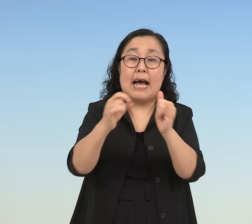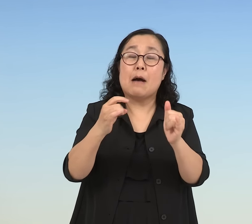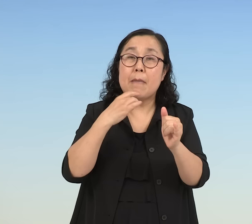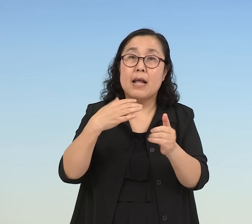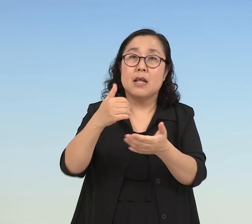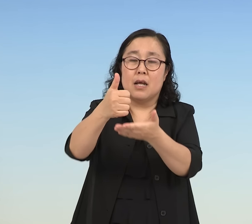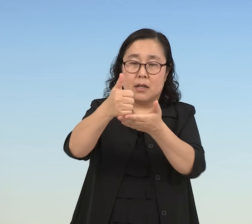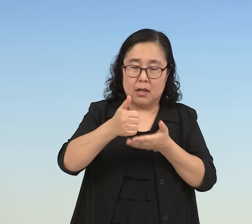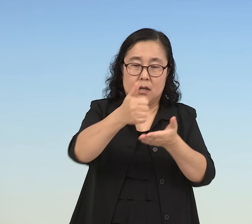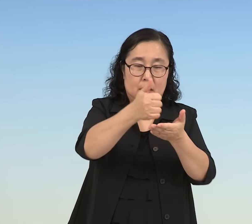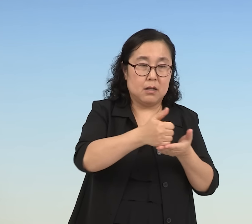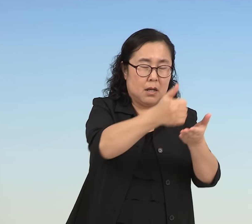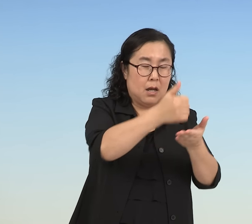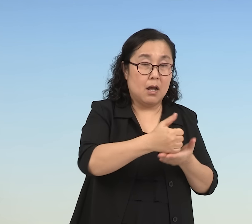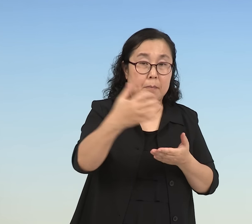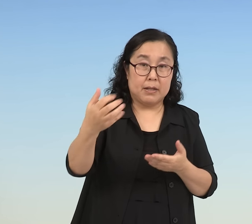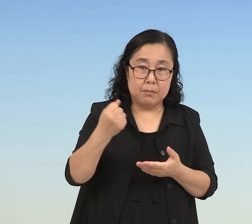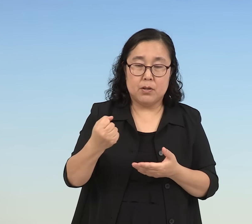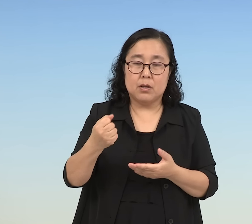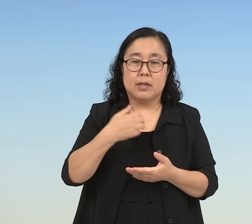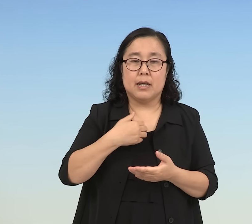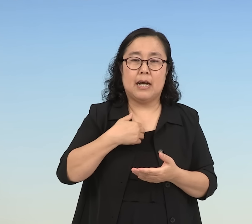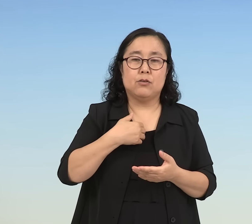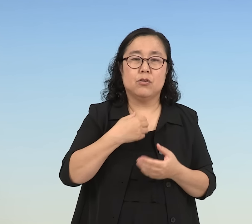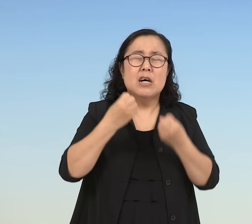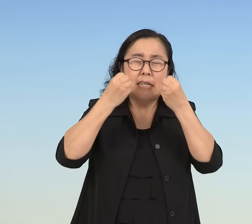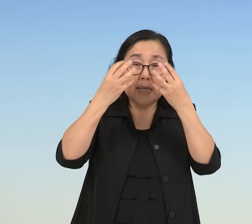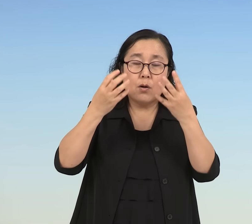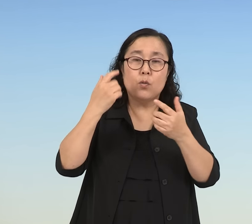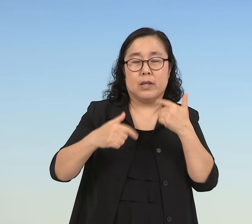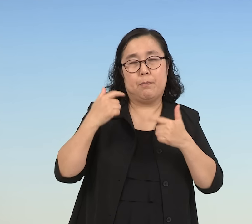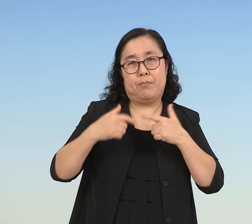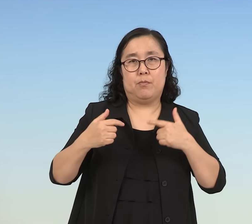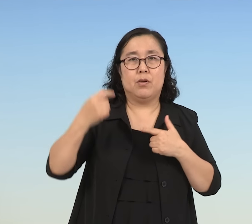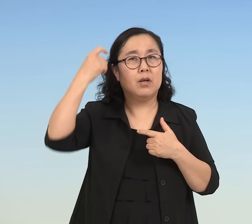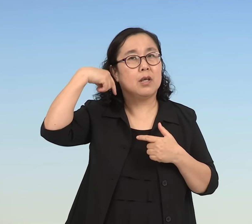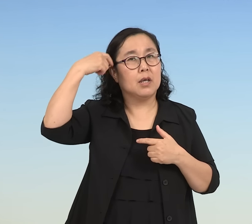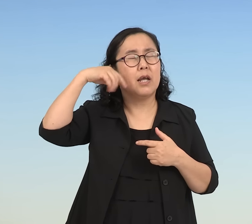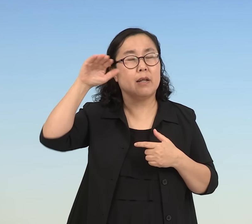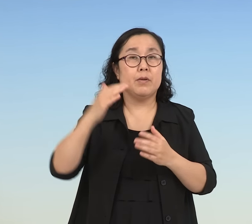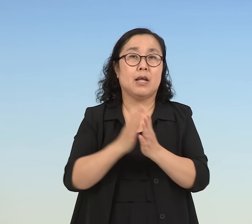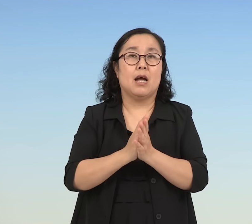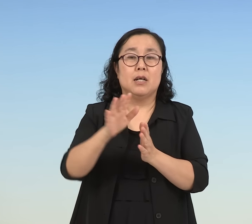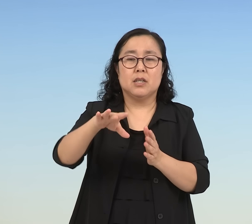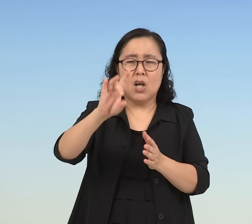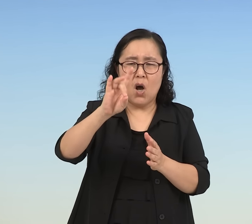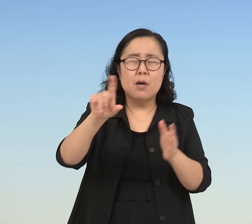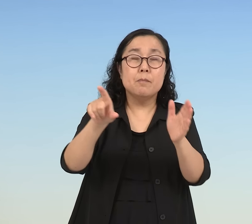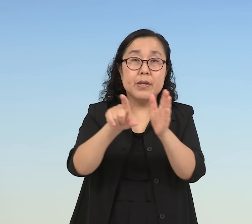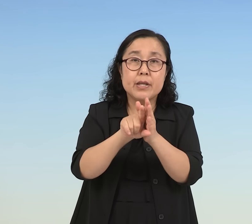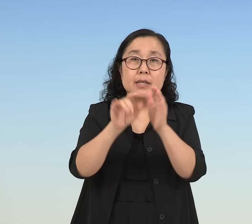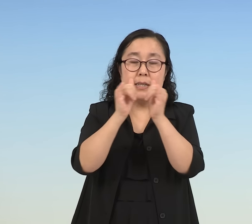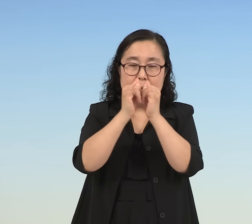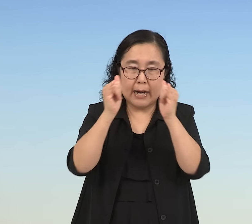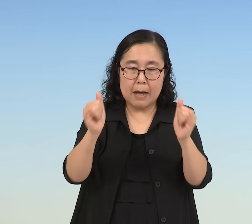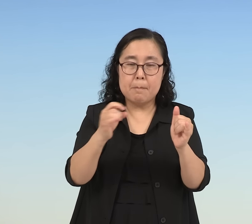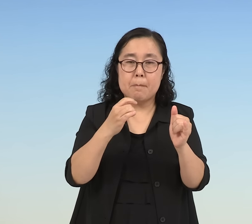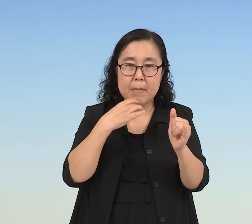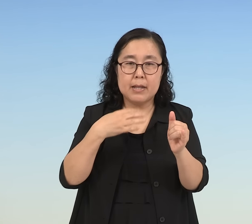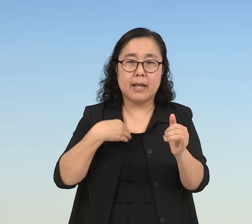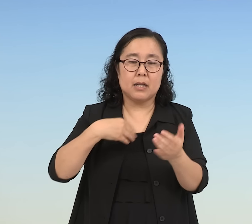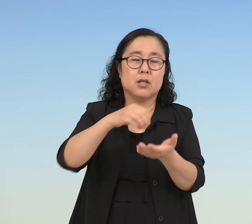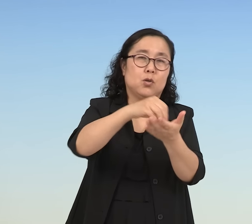또 처음 예수 믿는 신자가 막 섞여가지고 그때는 드러나질 않았는데, 지금은 처음 이분처럼 처음 예수